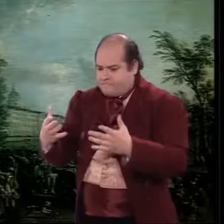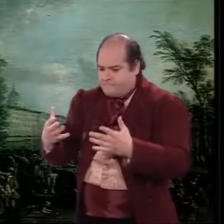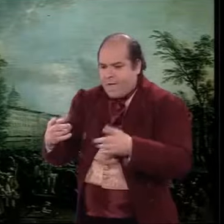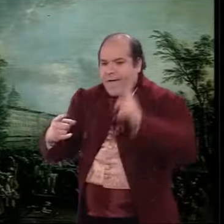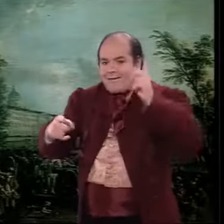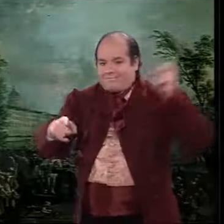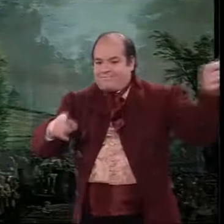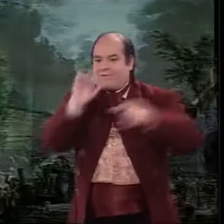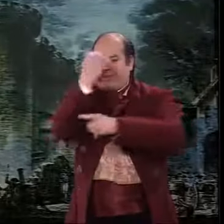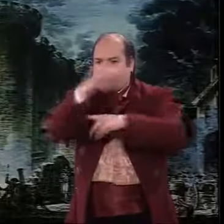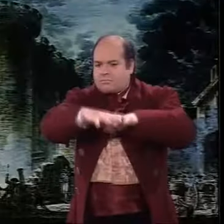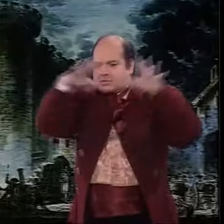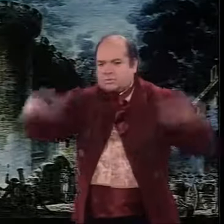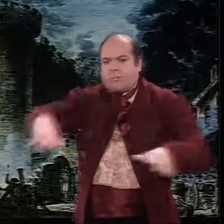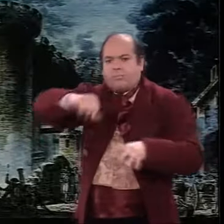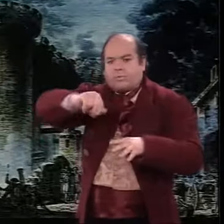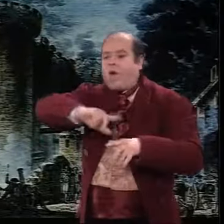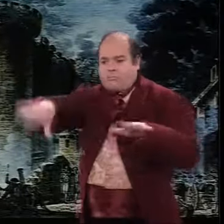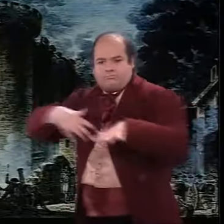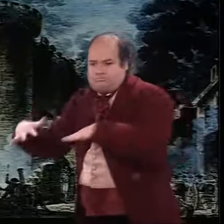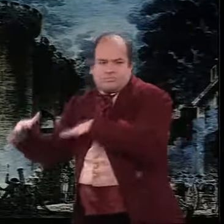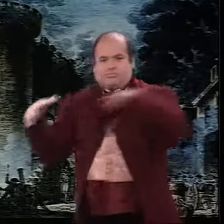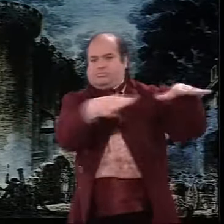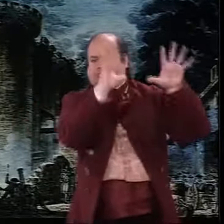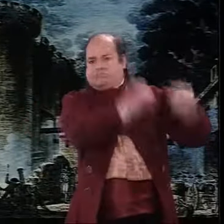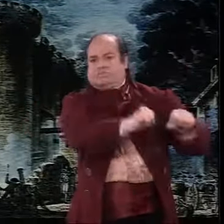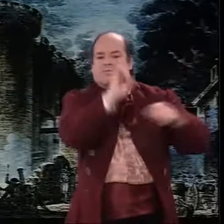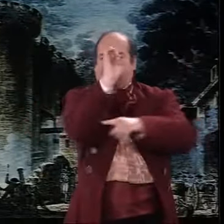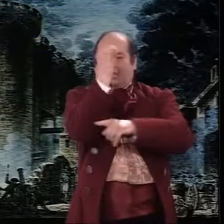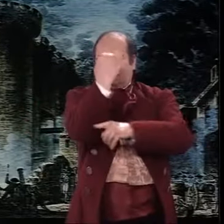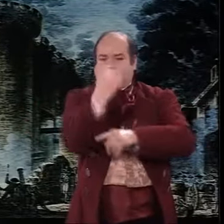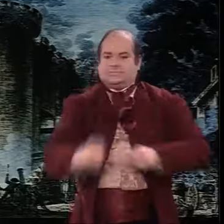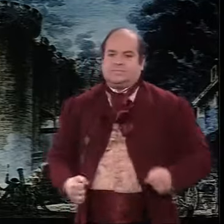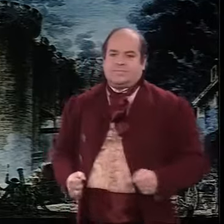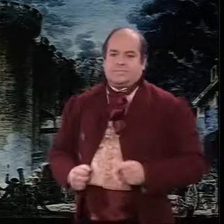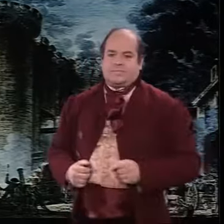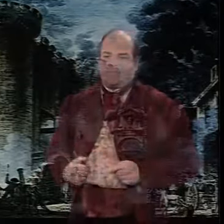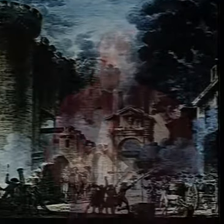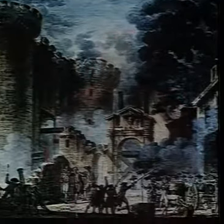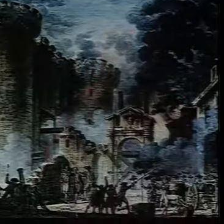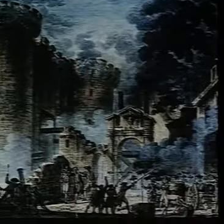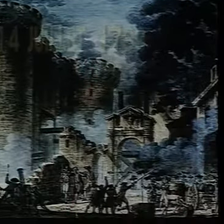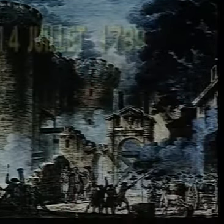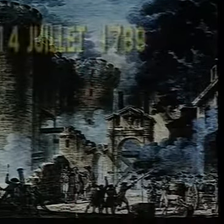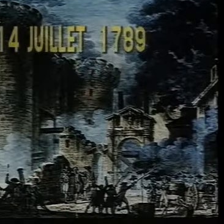allons-nous trouver de la poudre? À la Bastille. Il y a quelques prisonniers à la Bastille, mais il y a surtout de la